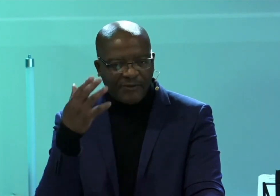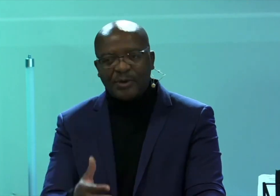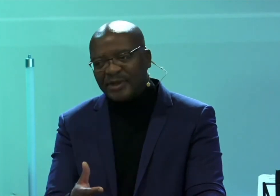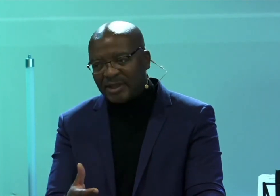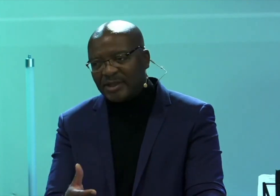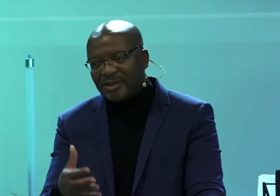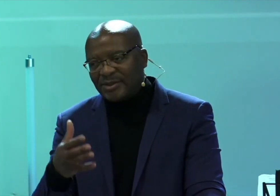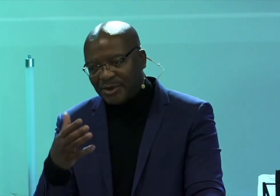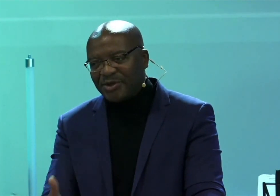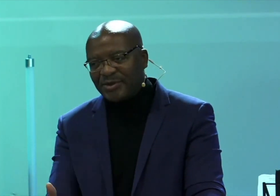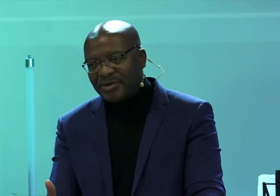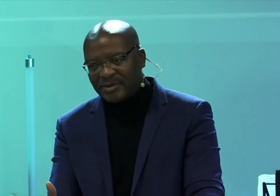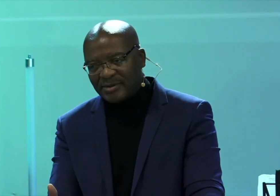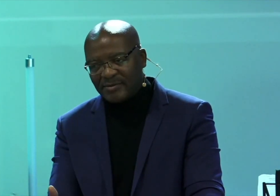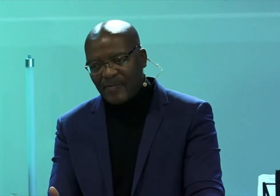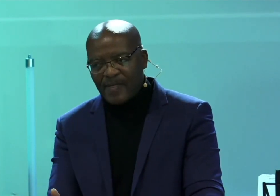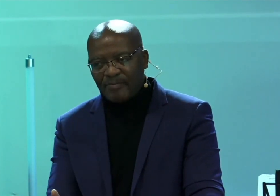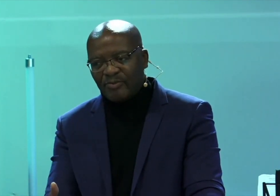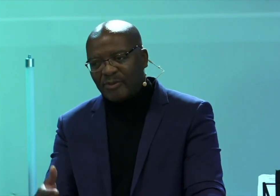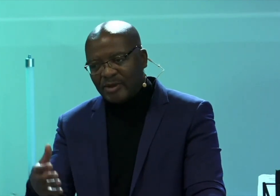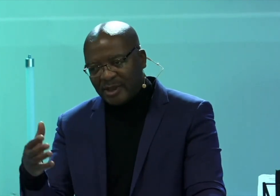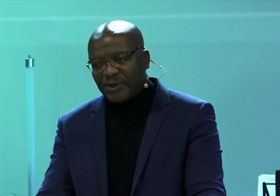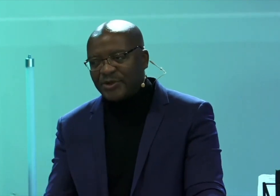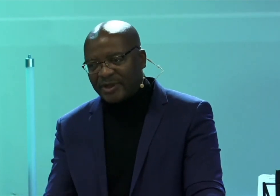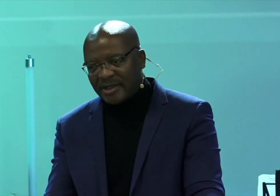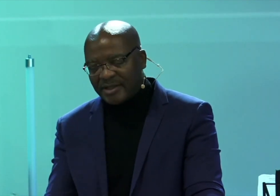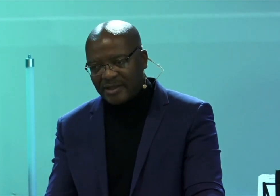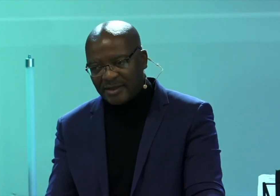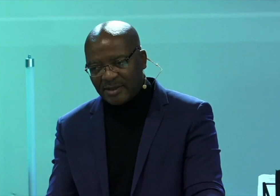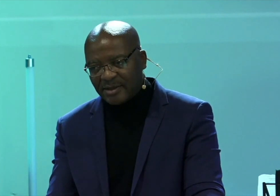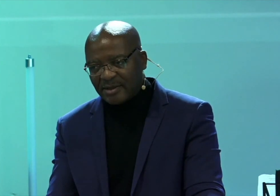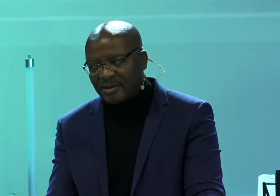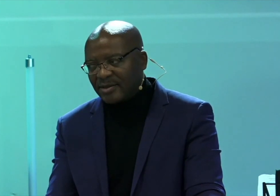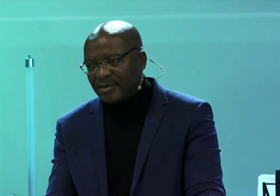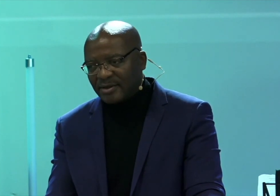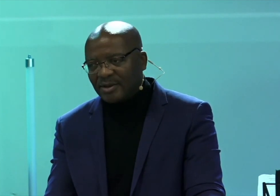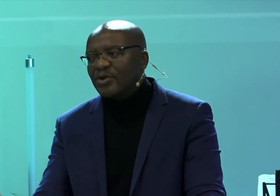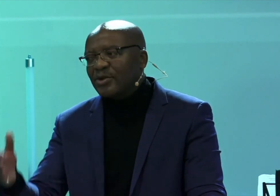Par la volonté de Dieu et de Jésus-Christ,